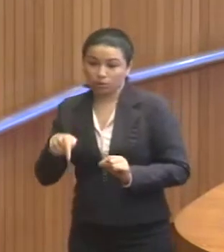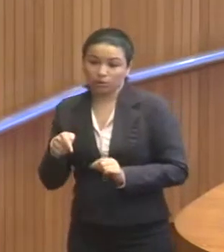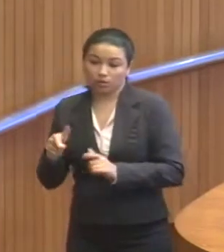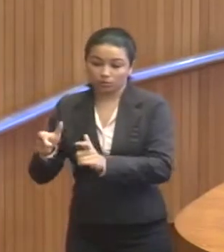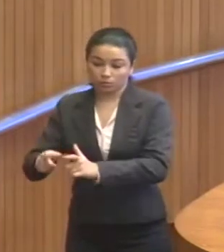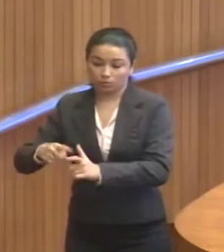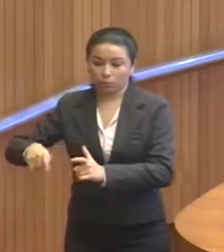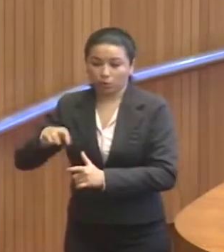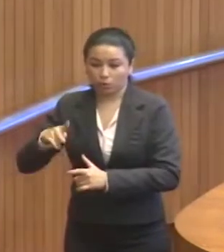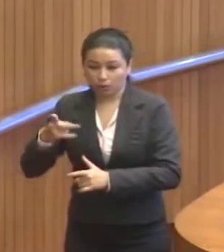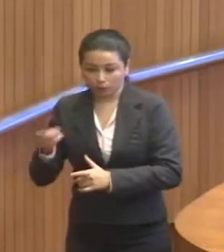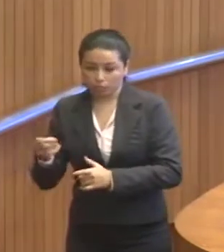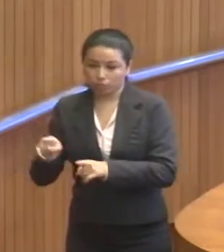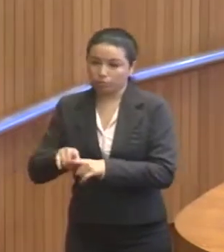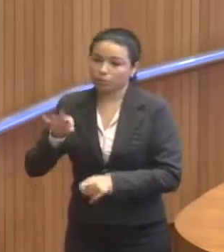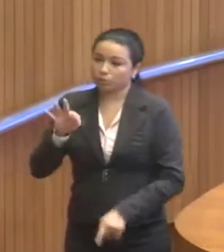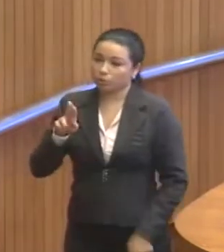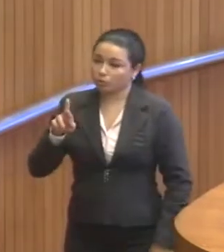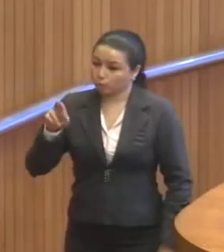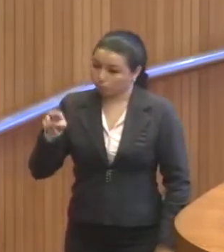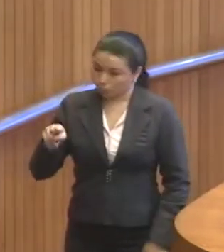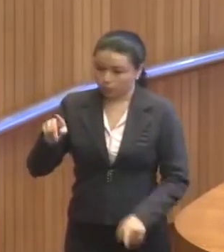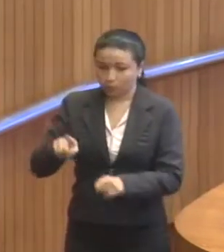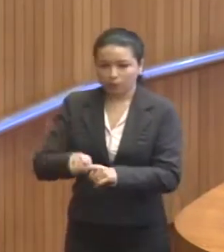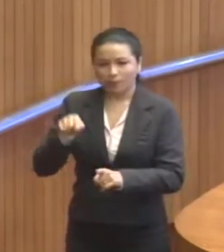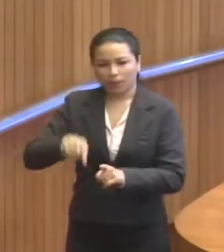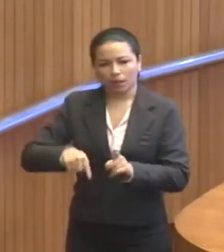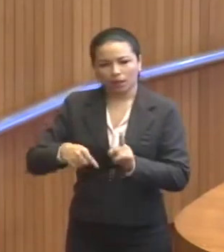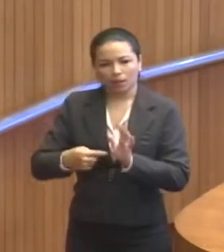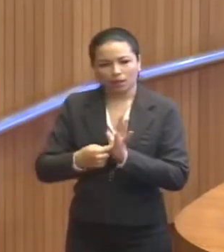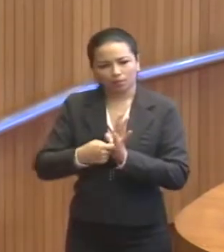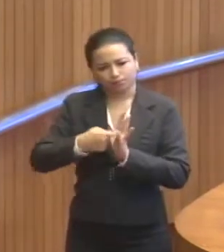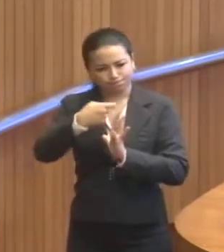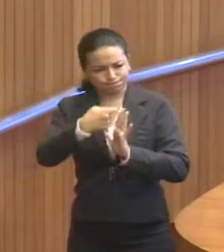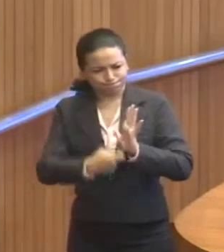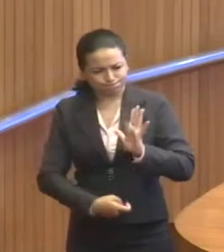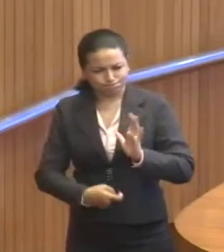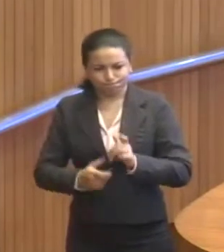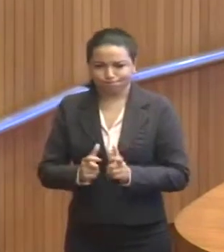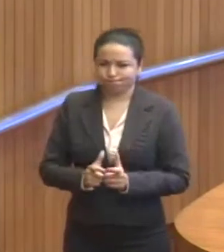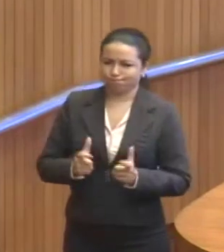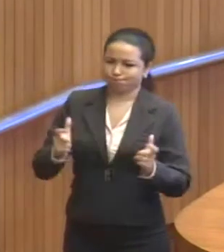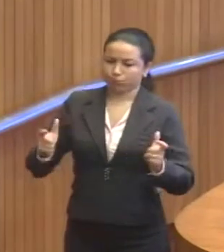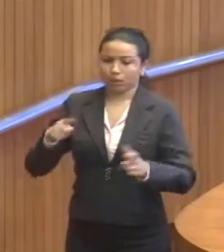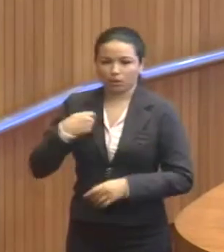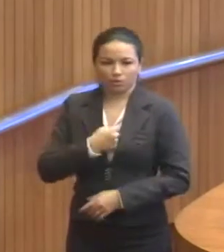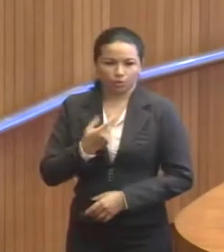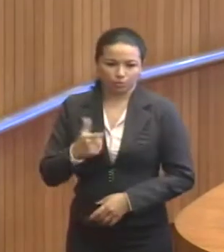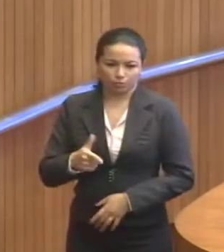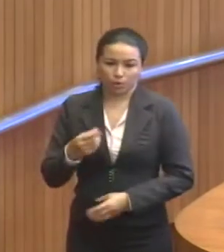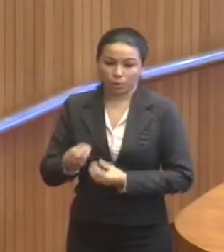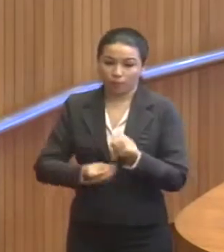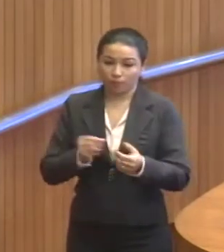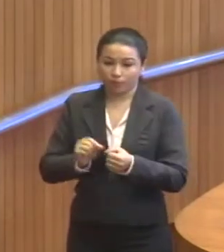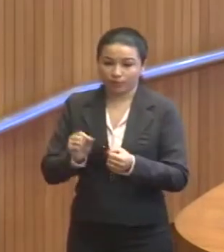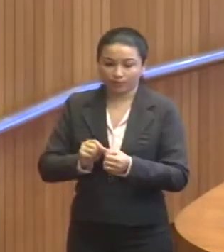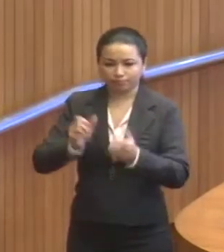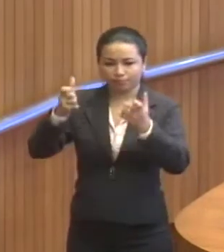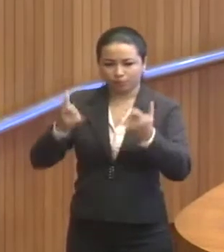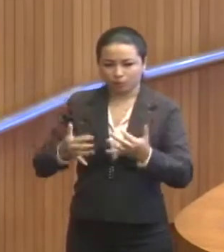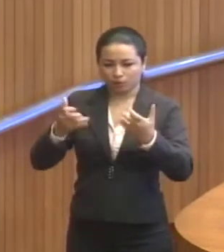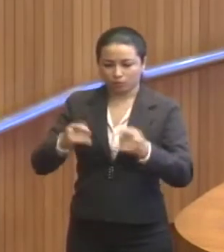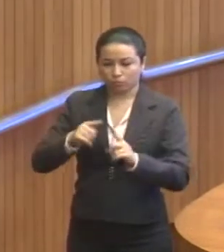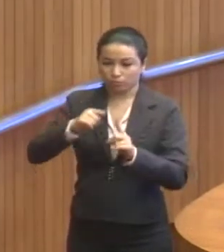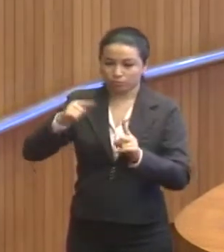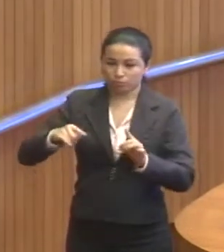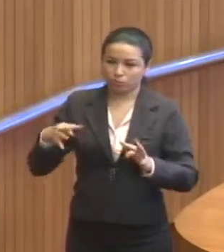Coroadinho e bairro Turu. É um relatório bem vasto que não dá para a gente, na verdade, fazer a exposição de todos esses